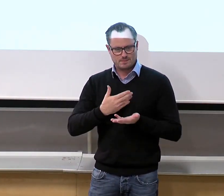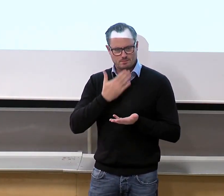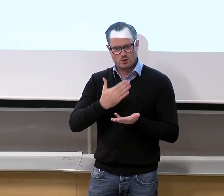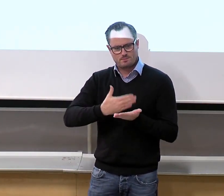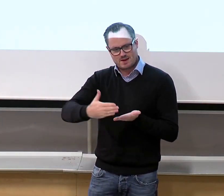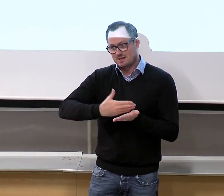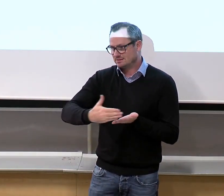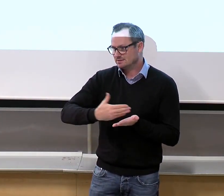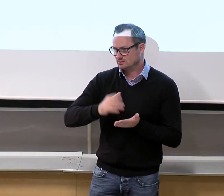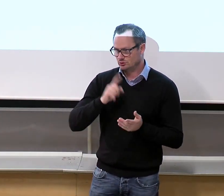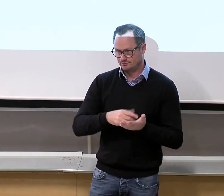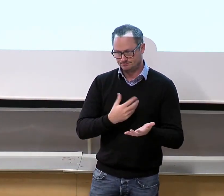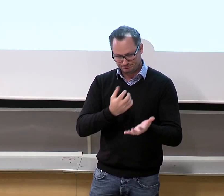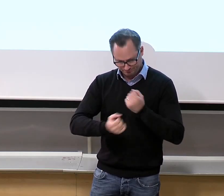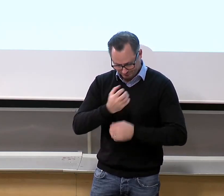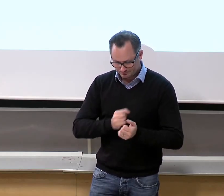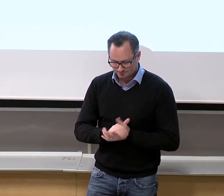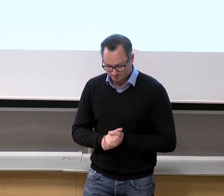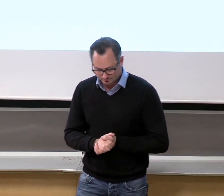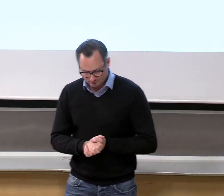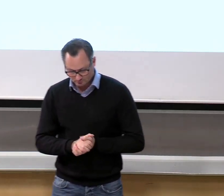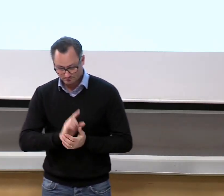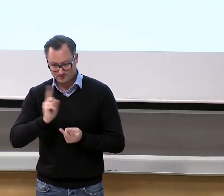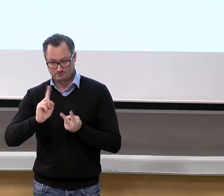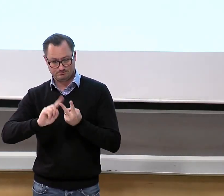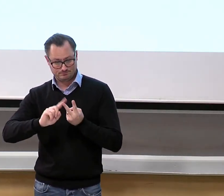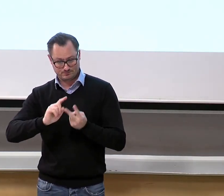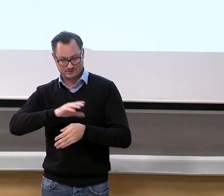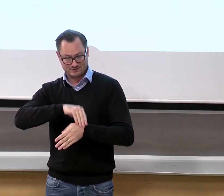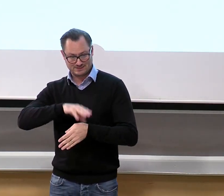då. Och berättelserna flöt på bättre då, de fungerade bättre.